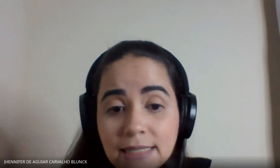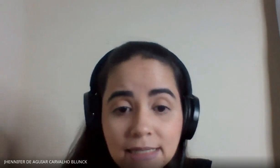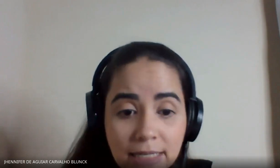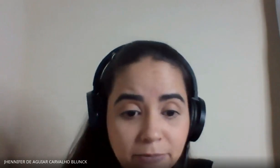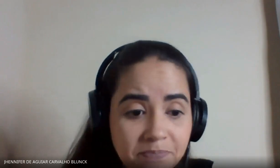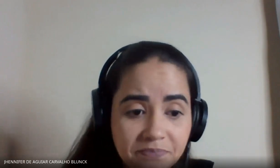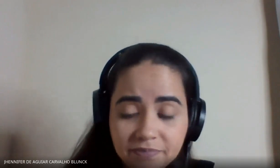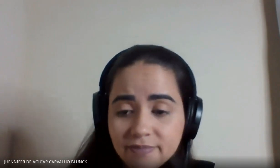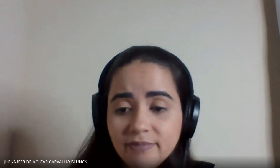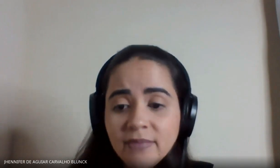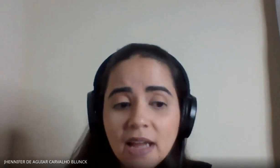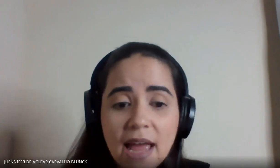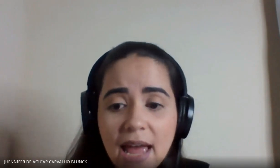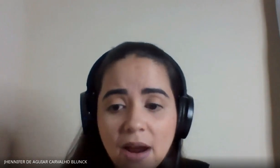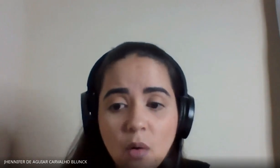Marcileia, sim.